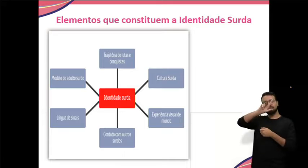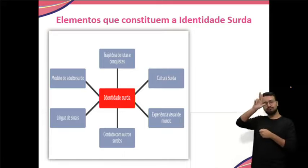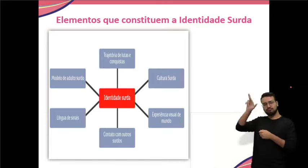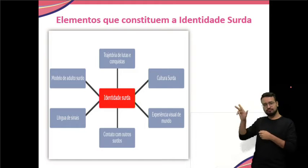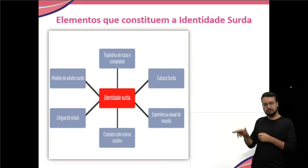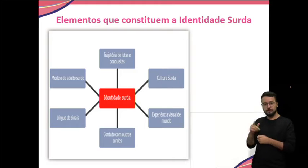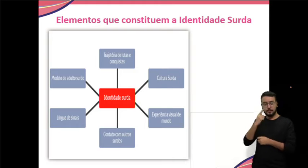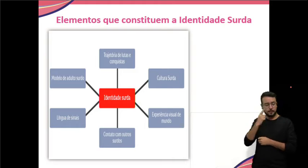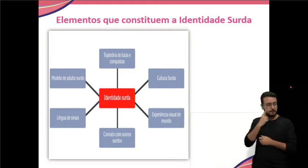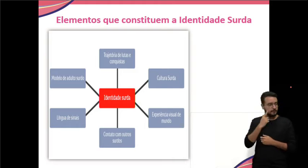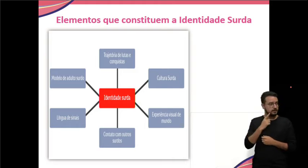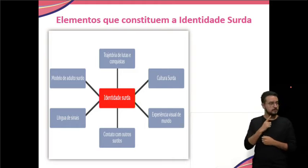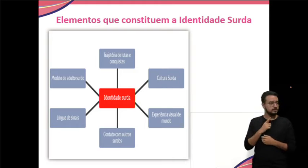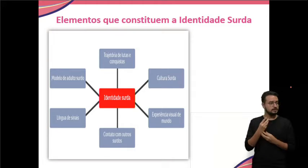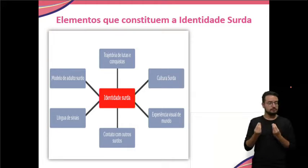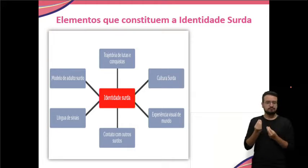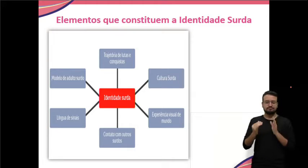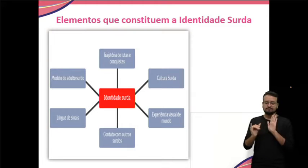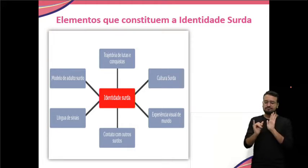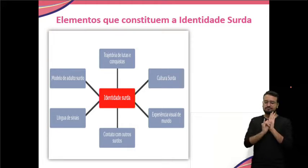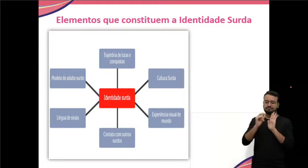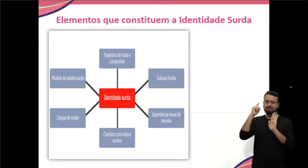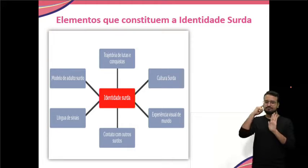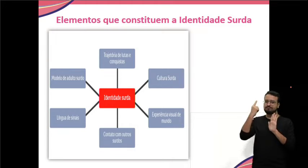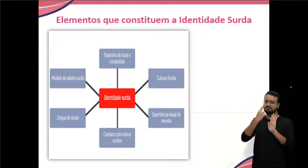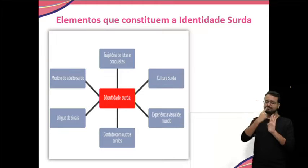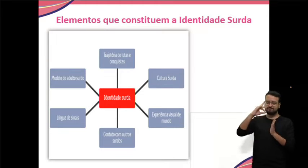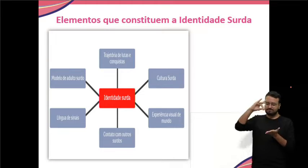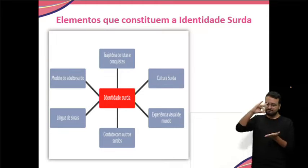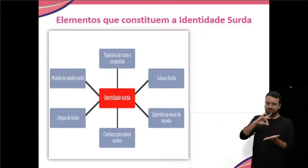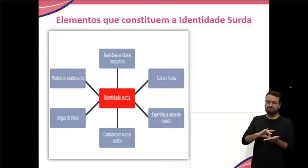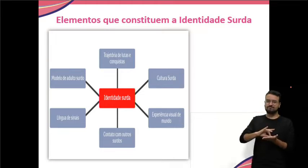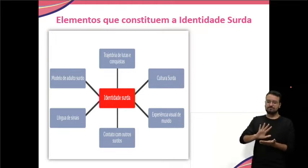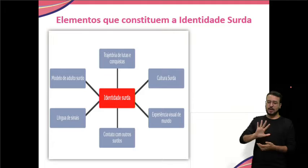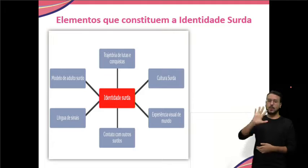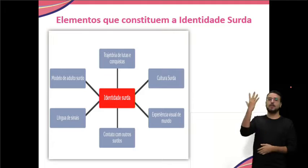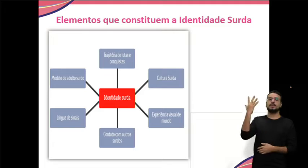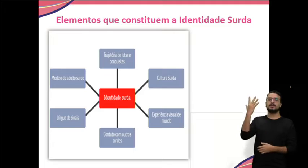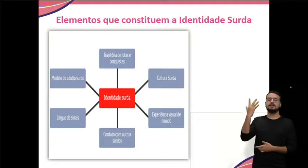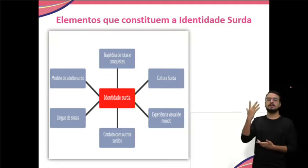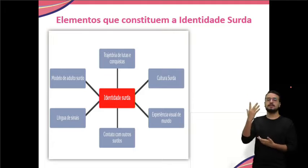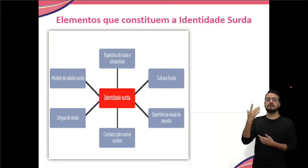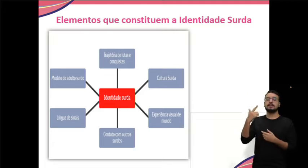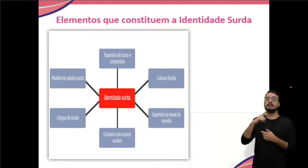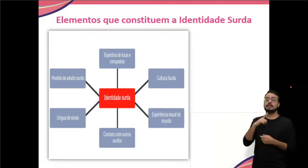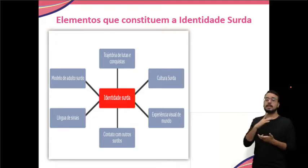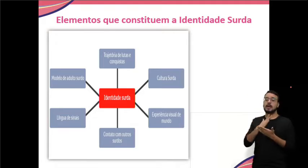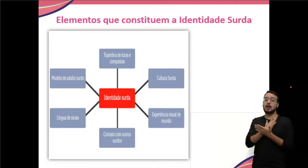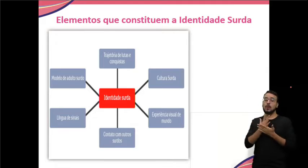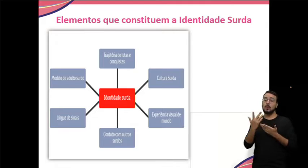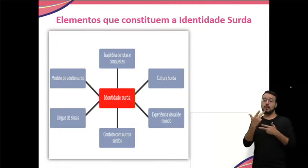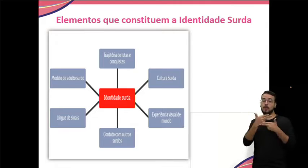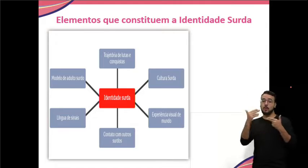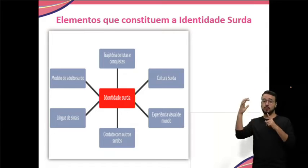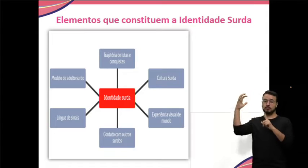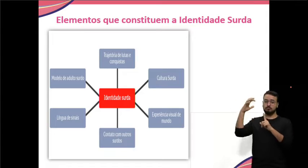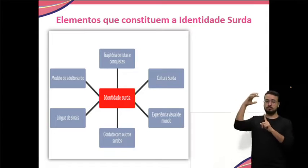identidade surda realmente aconteça, para que ela realmente exista, existem esses fatores ao redor dela. Então, olha